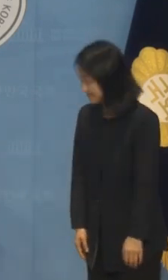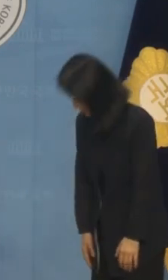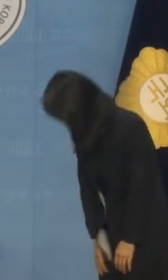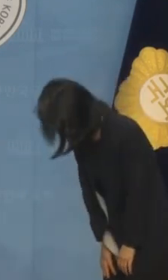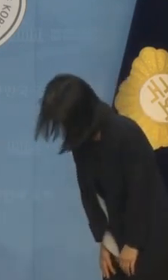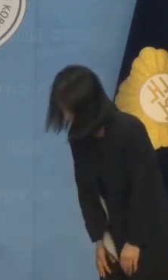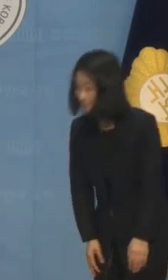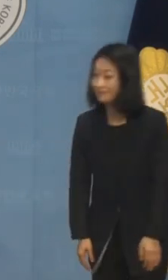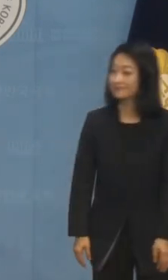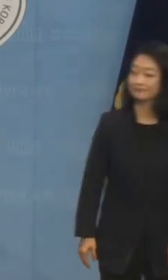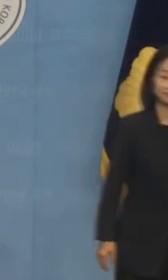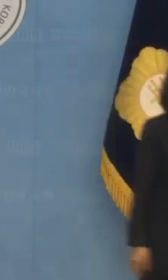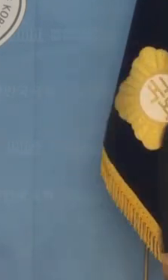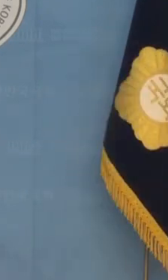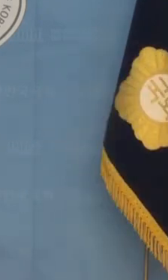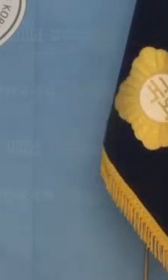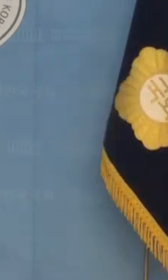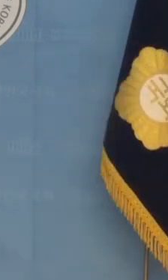고맙습니다.